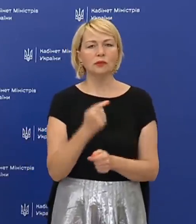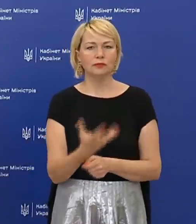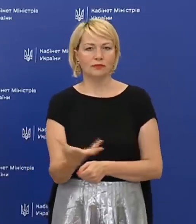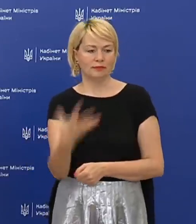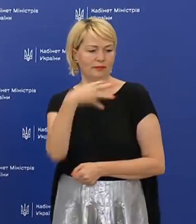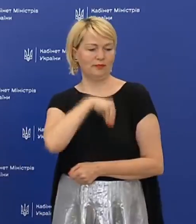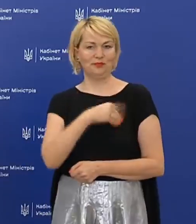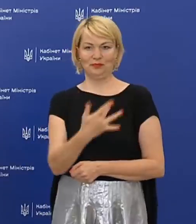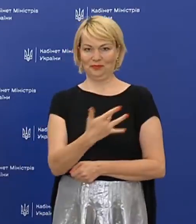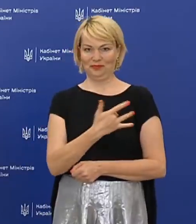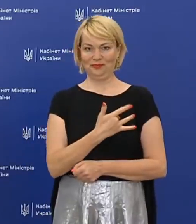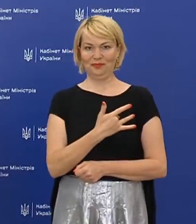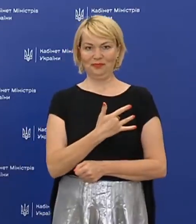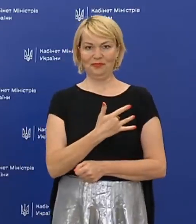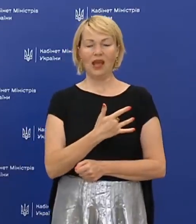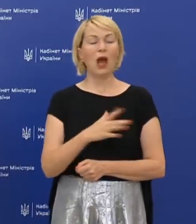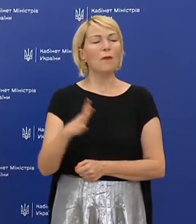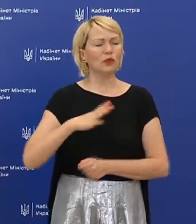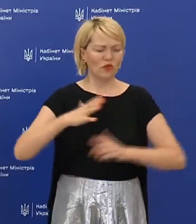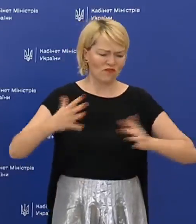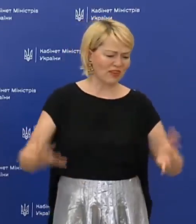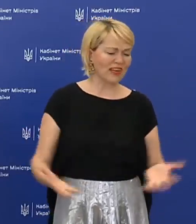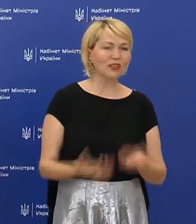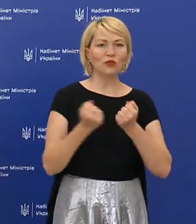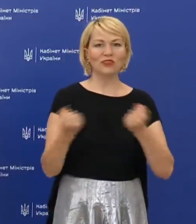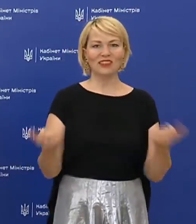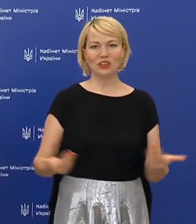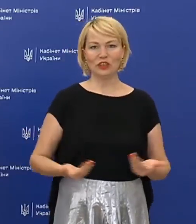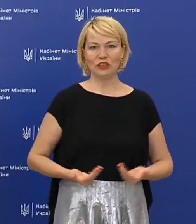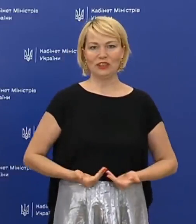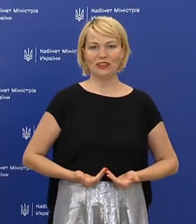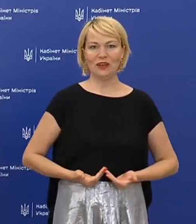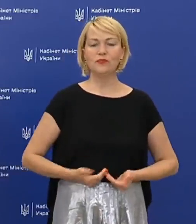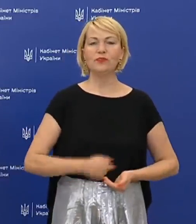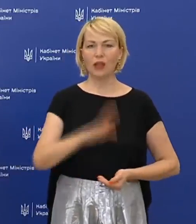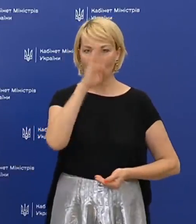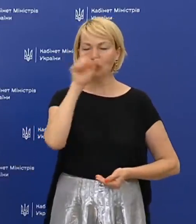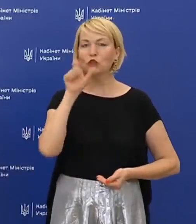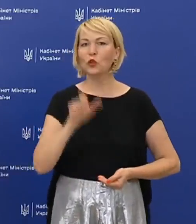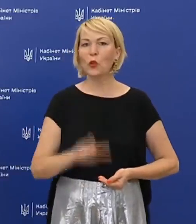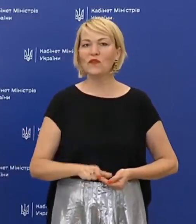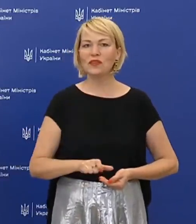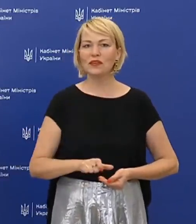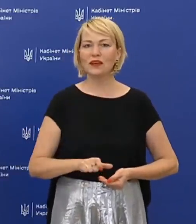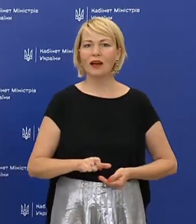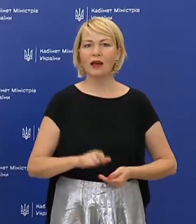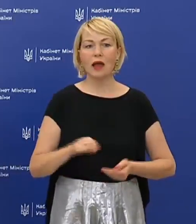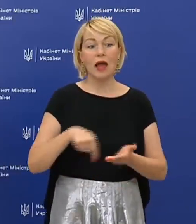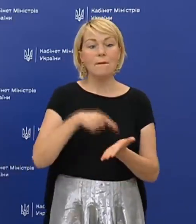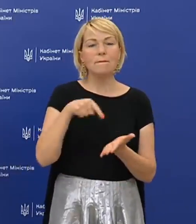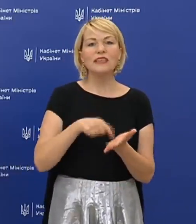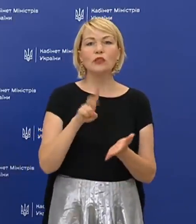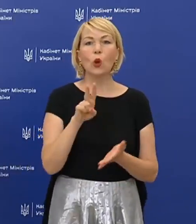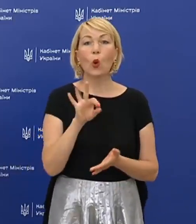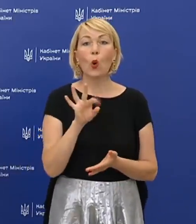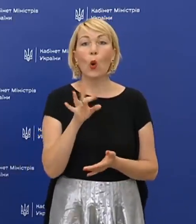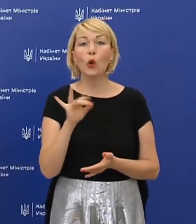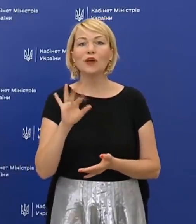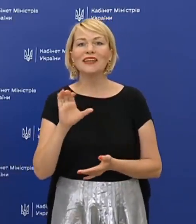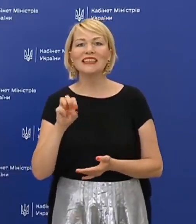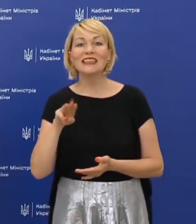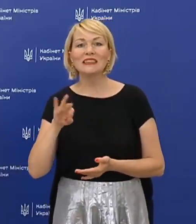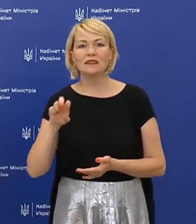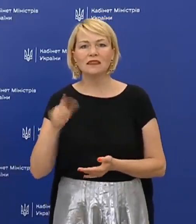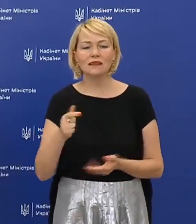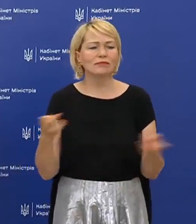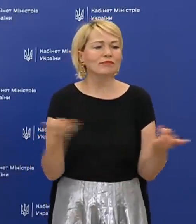донором. Було врятоване життя чоловіка з міста Коростень, який потребував,